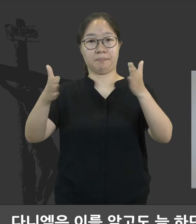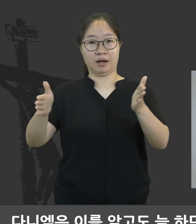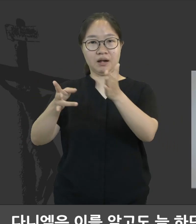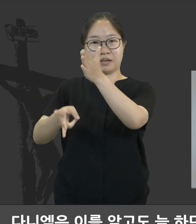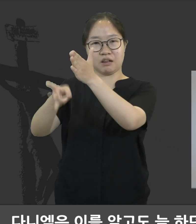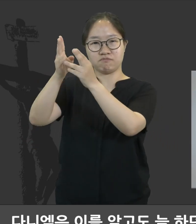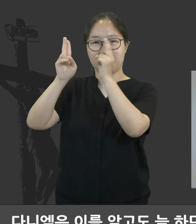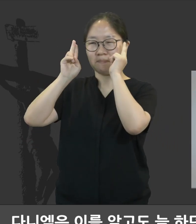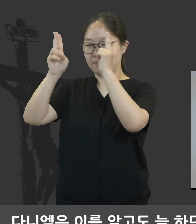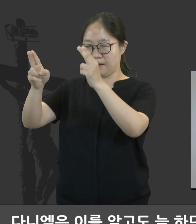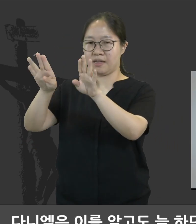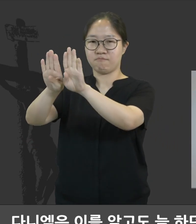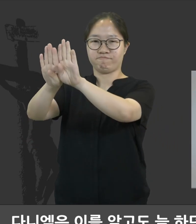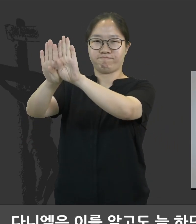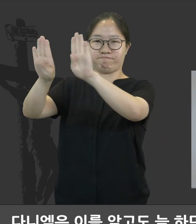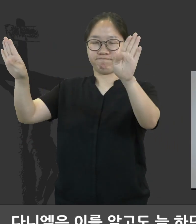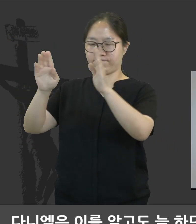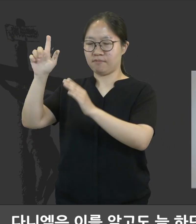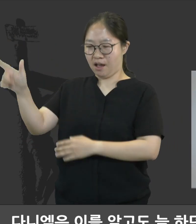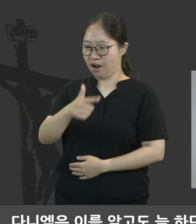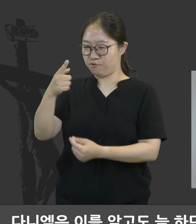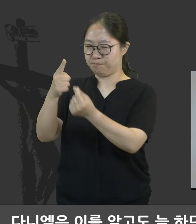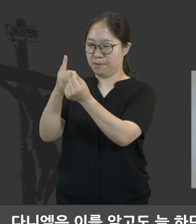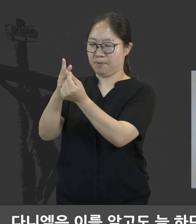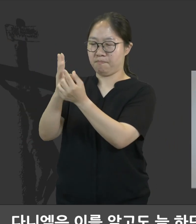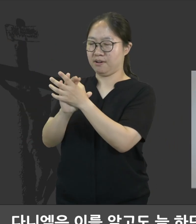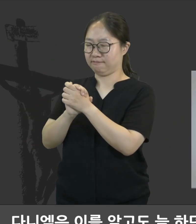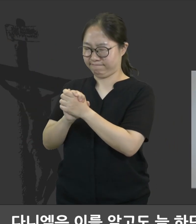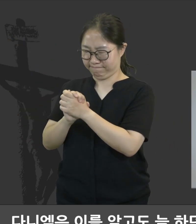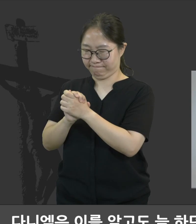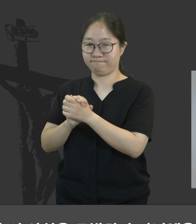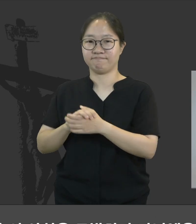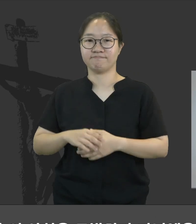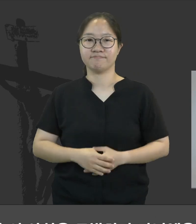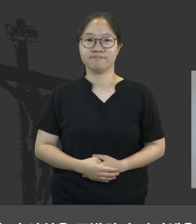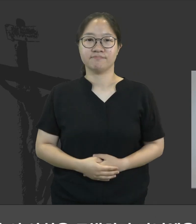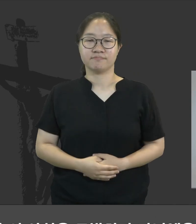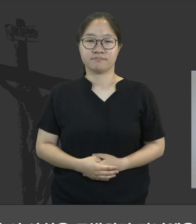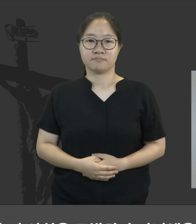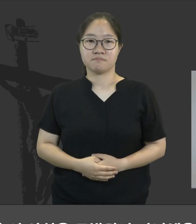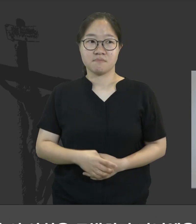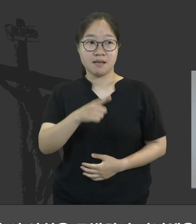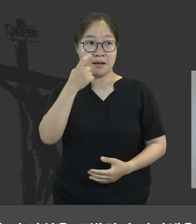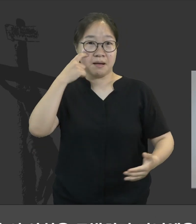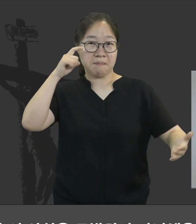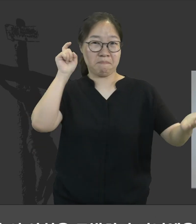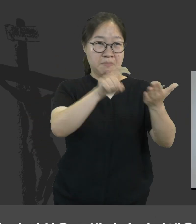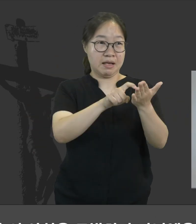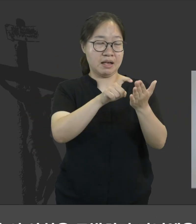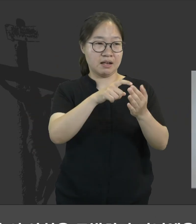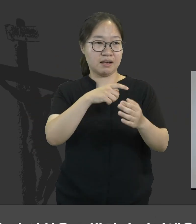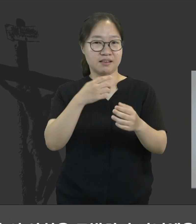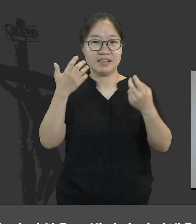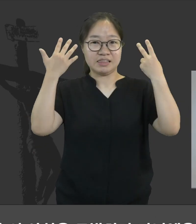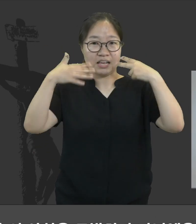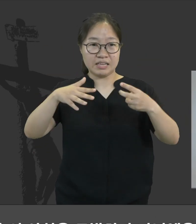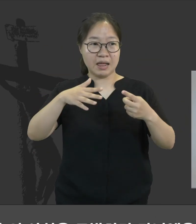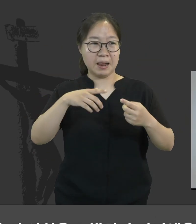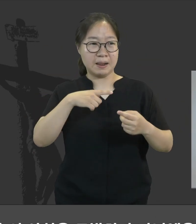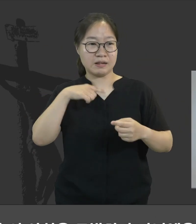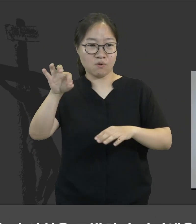열고 하루 3번씩 기도합니다. 무리가 이 사실을 고발하자 다니엘을 아끼던 왕은